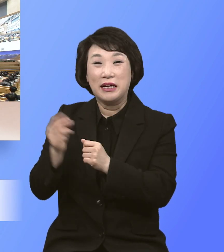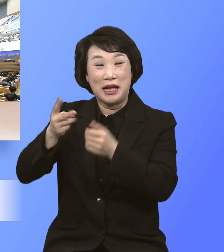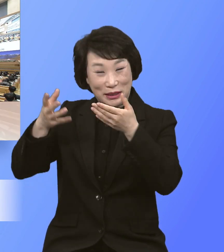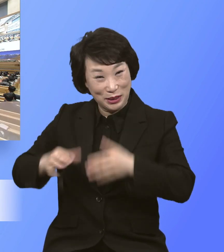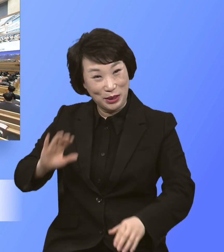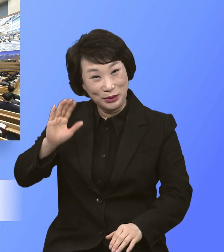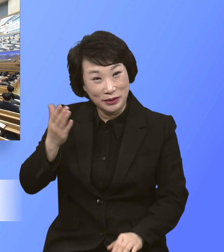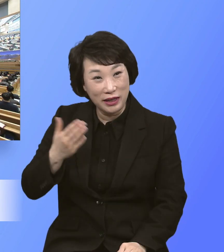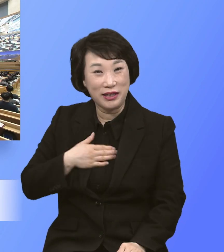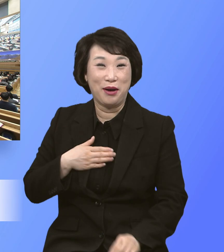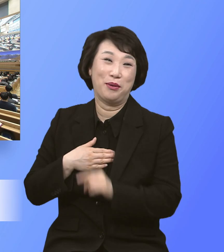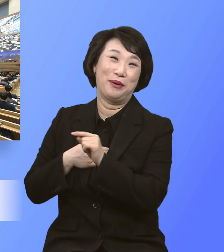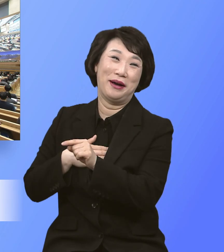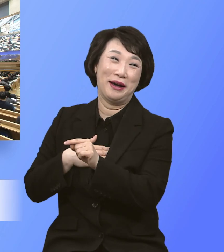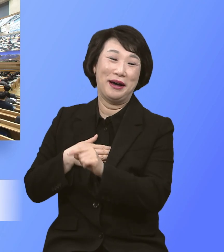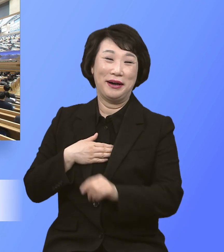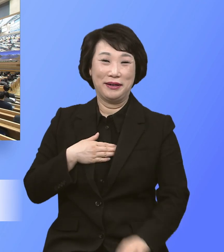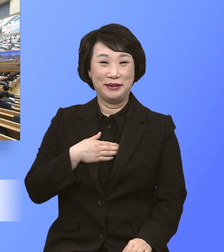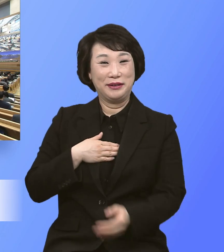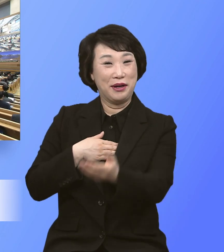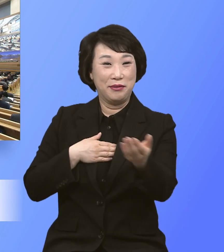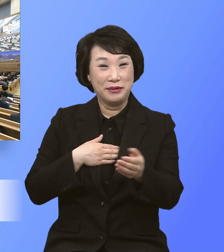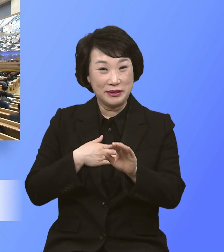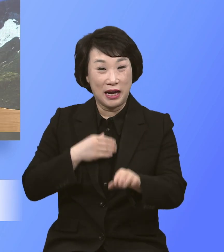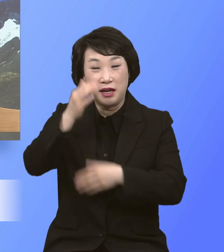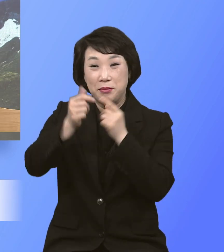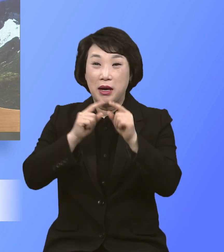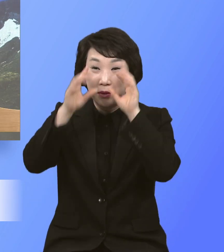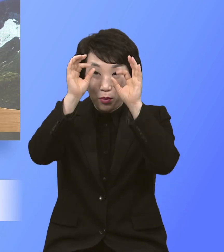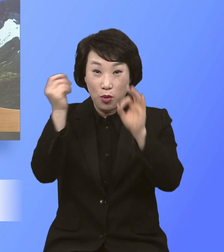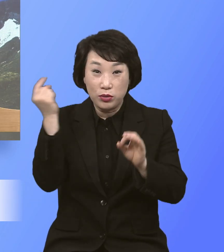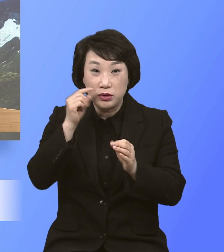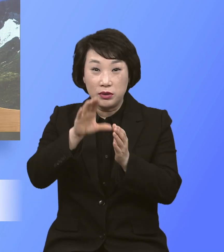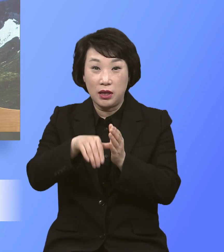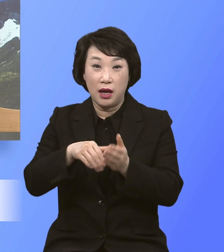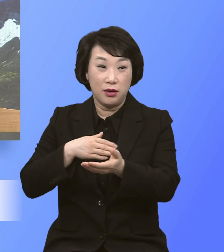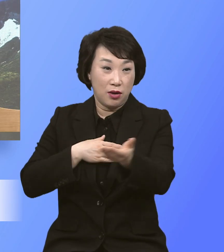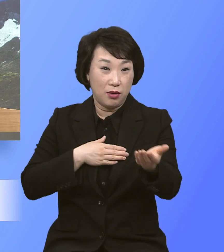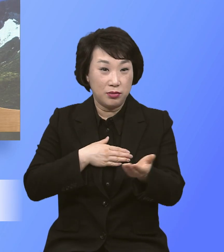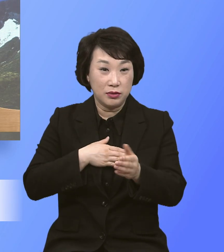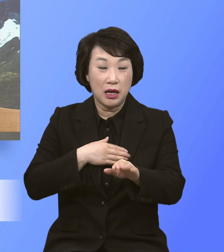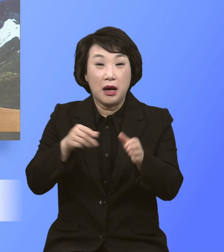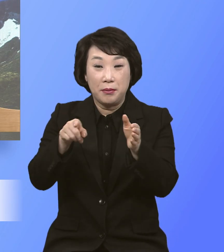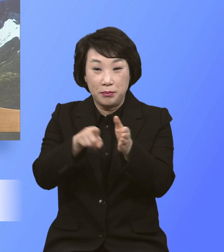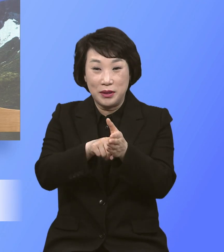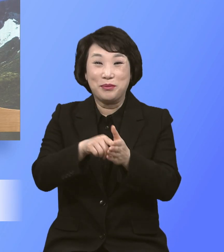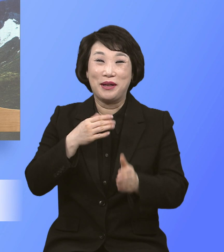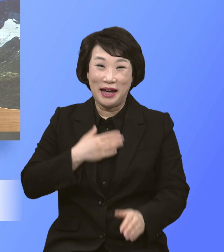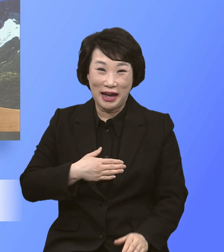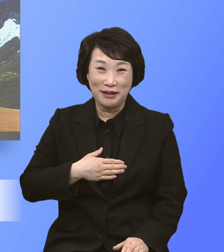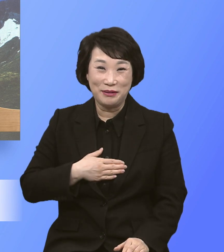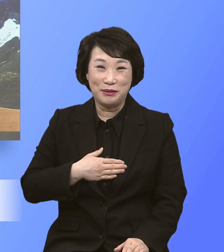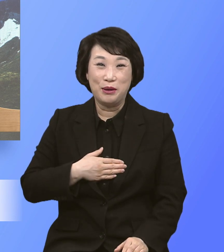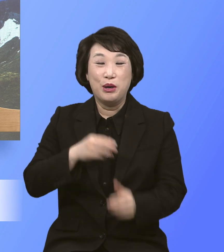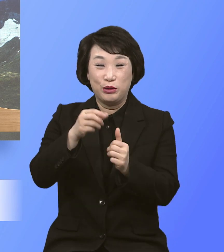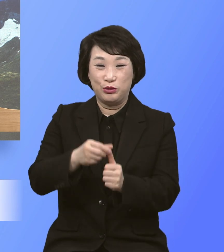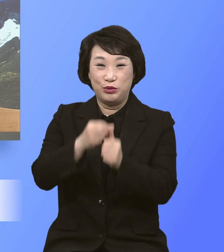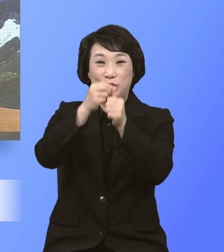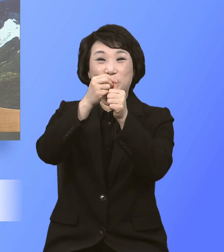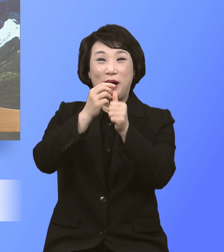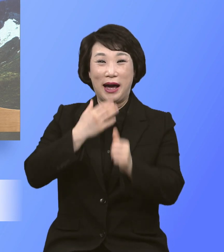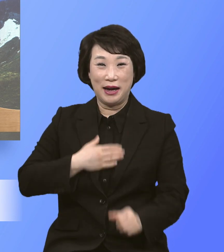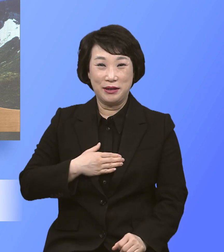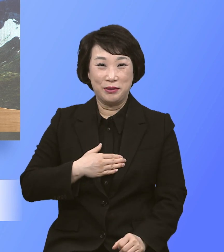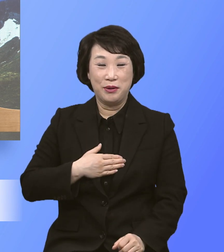것이니라. 여러분 하나님 말씀을 들음으로 우리가 믿음도 알고 구원도